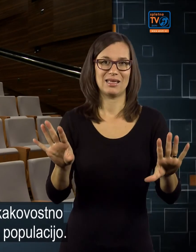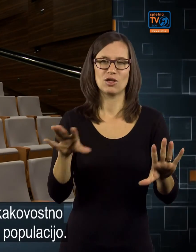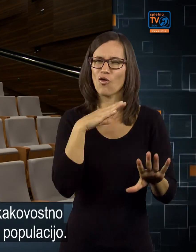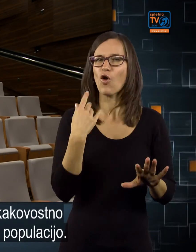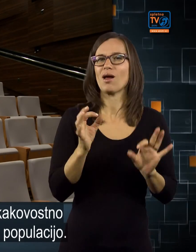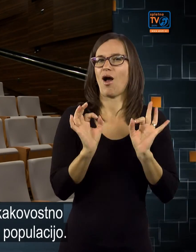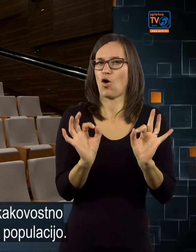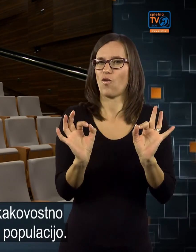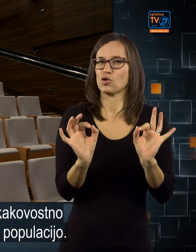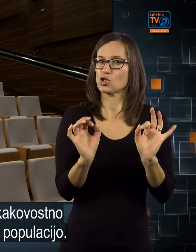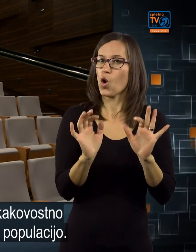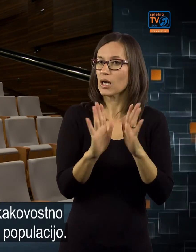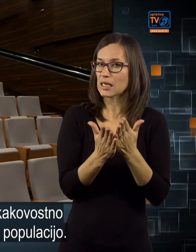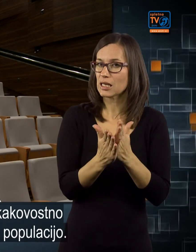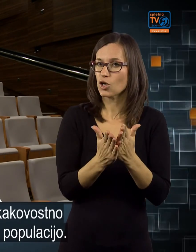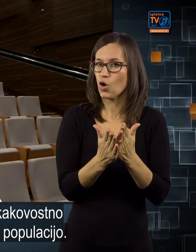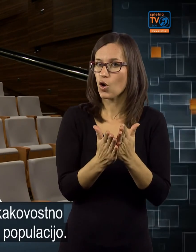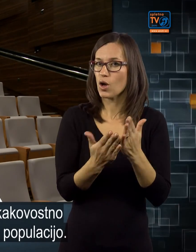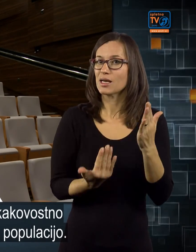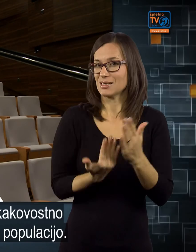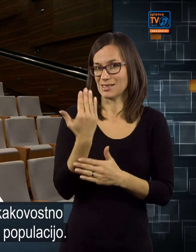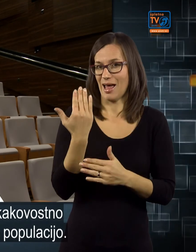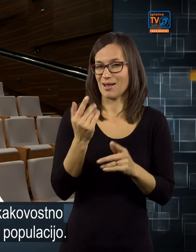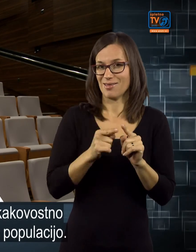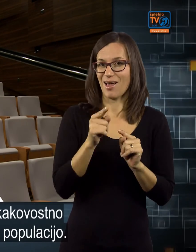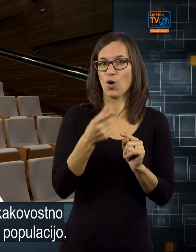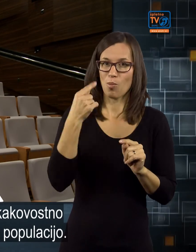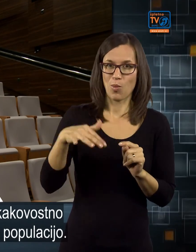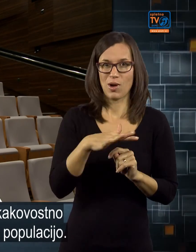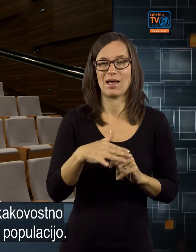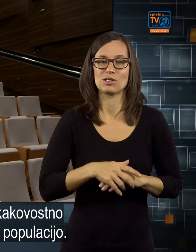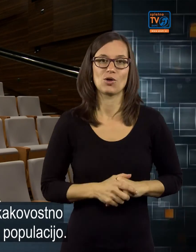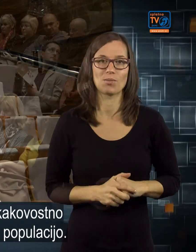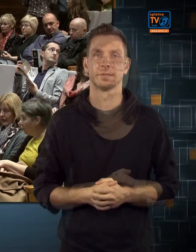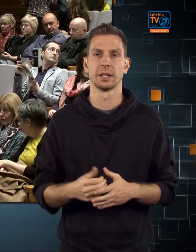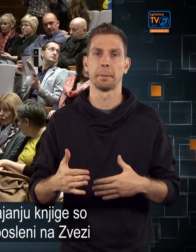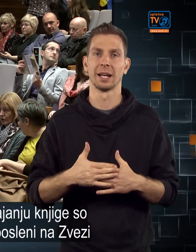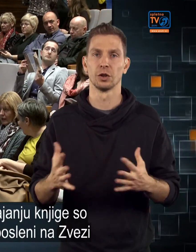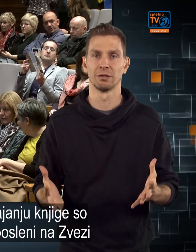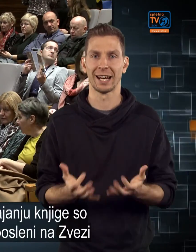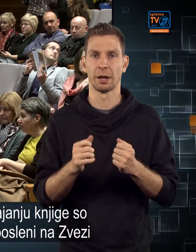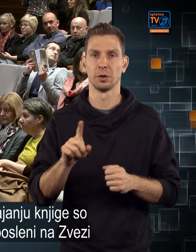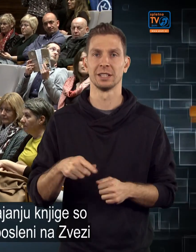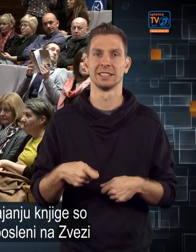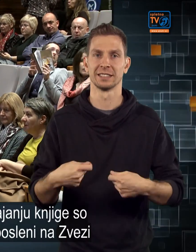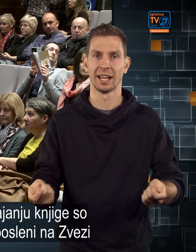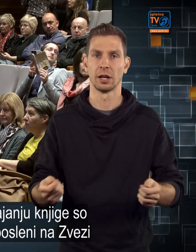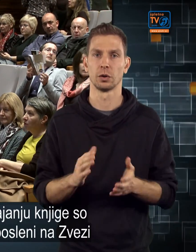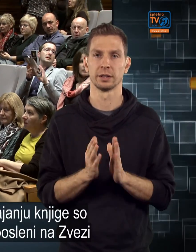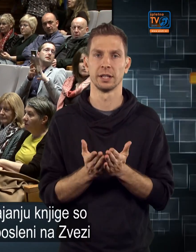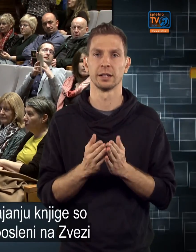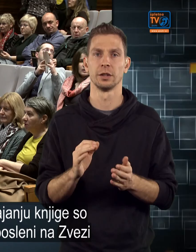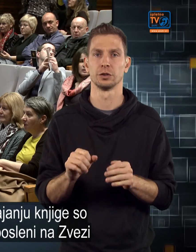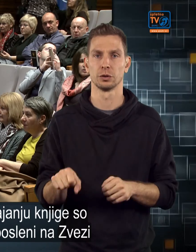dovolj kakovostno knjigo za tovrstno populacijo. Pri ustvarjanju in